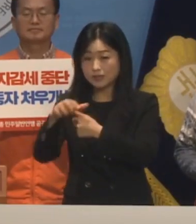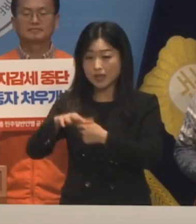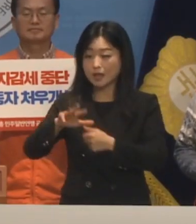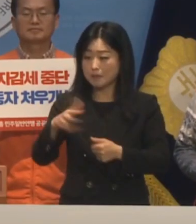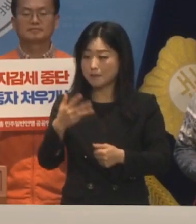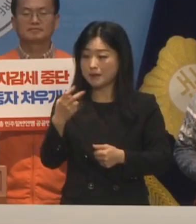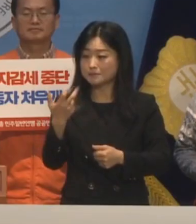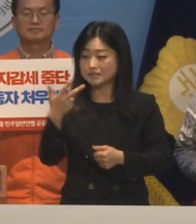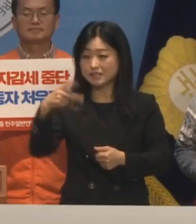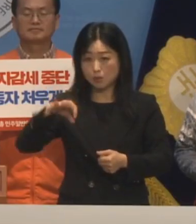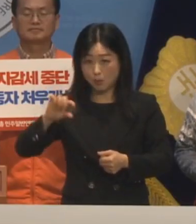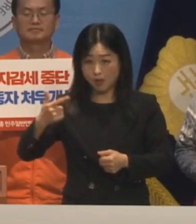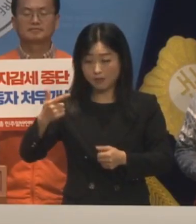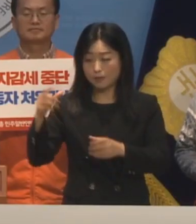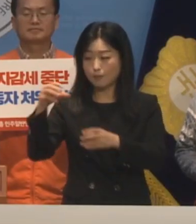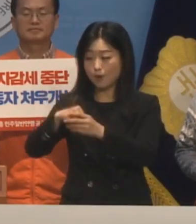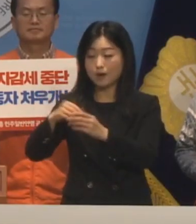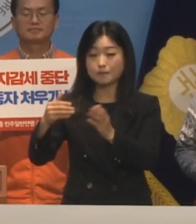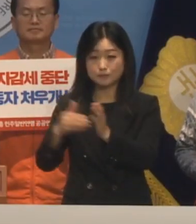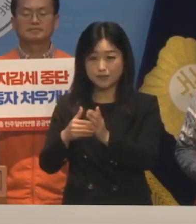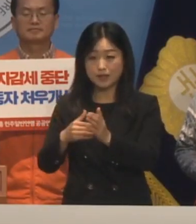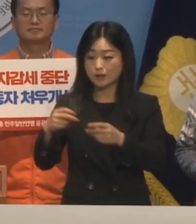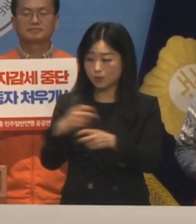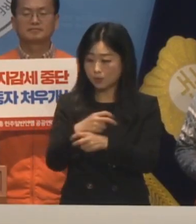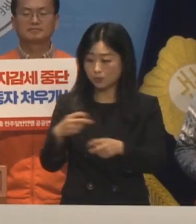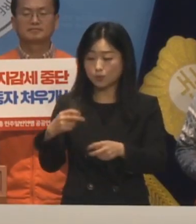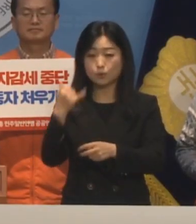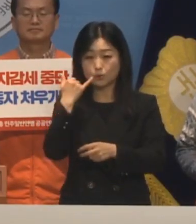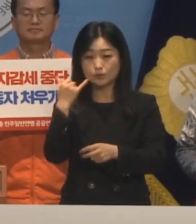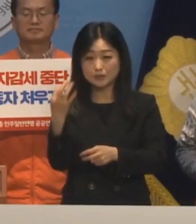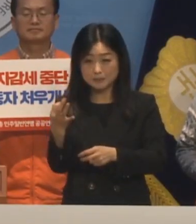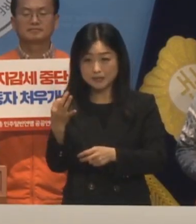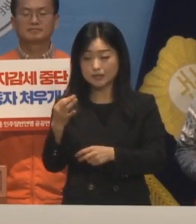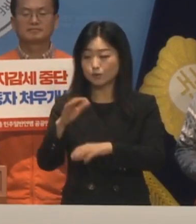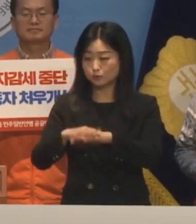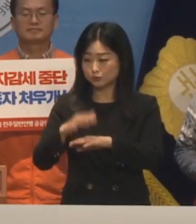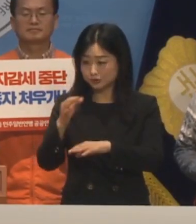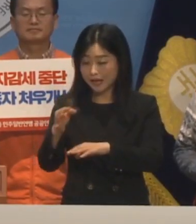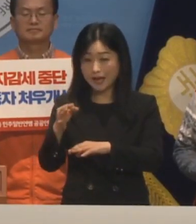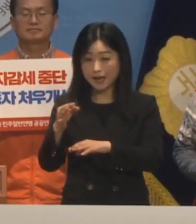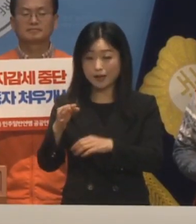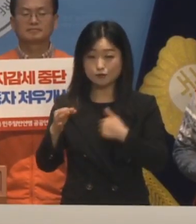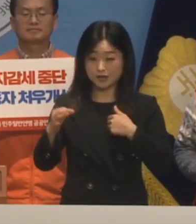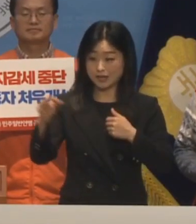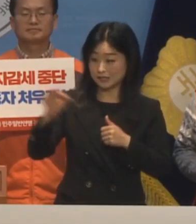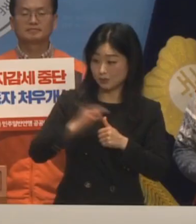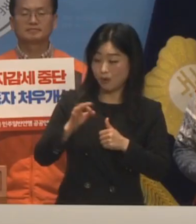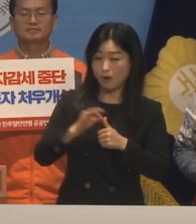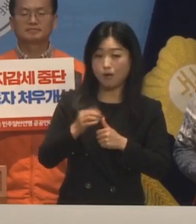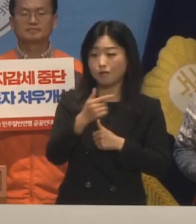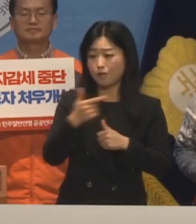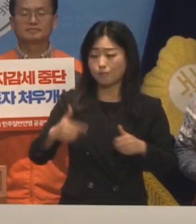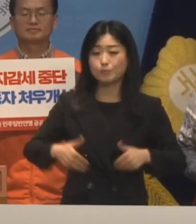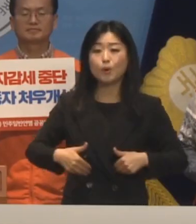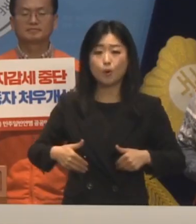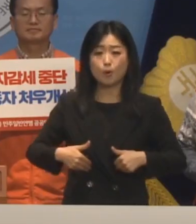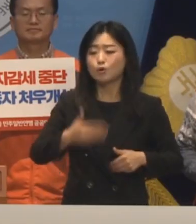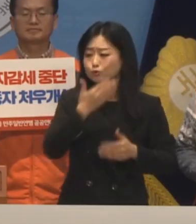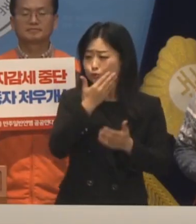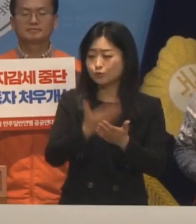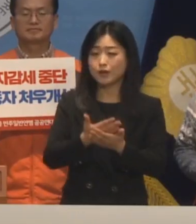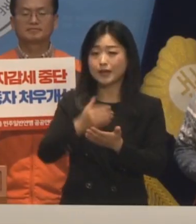반영해 주었습니다. 교통비, 통신비, 근속수당은 우리 노인생활지원사들에게는 너무나 필요한